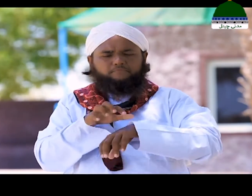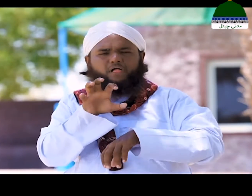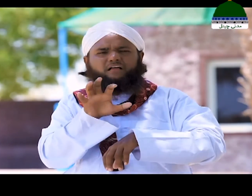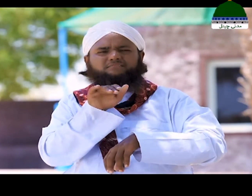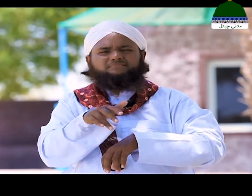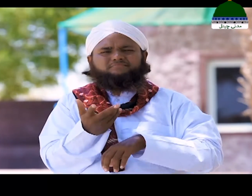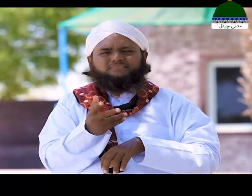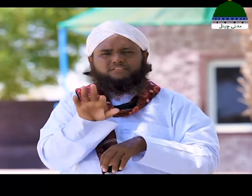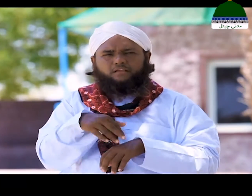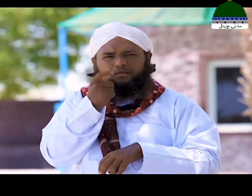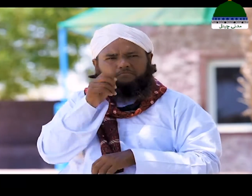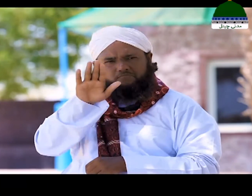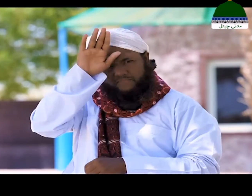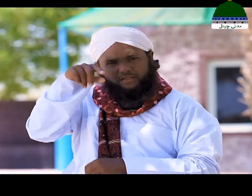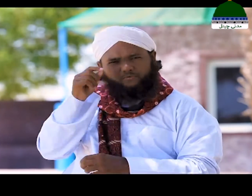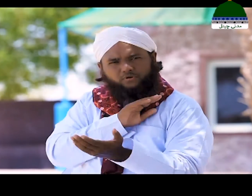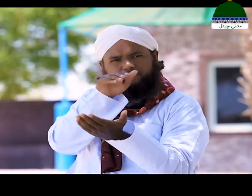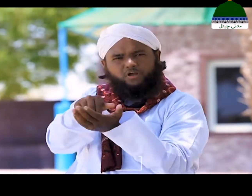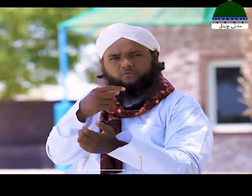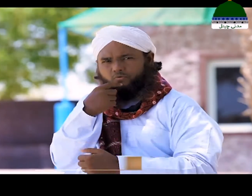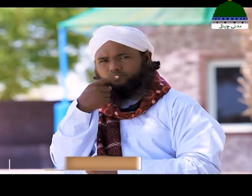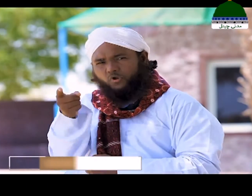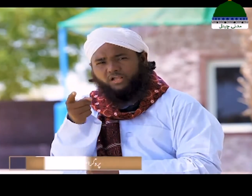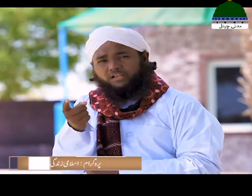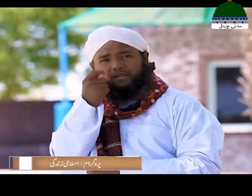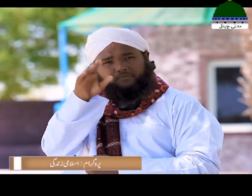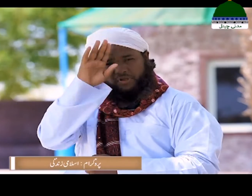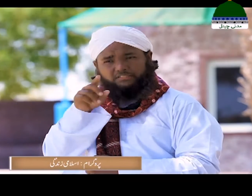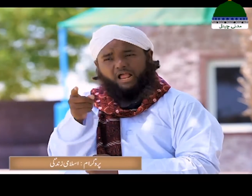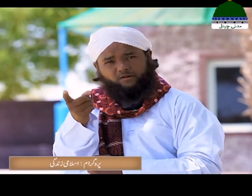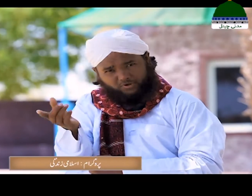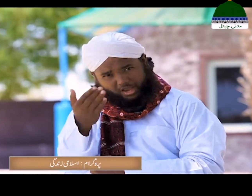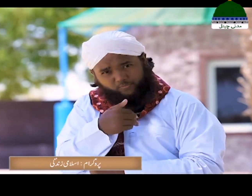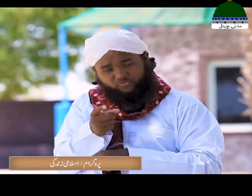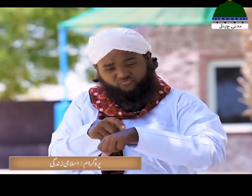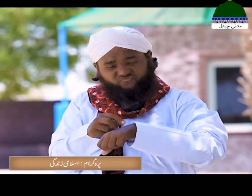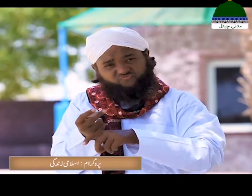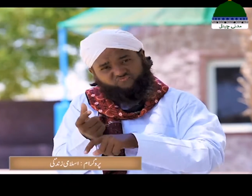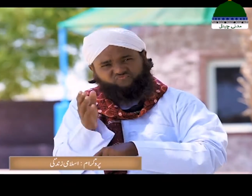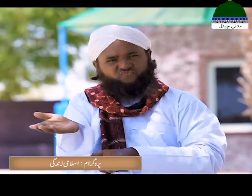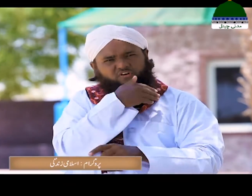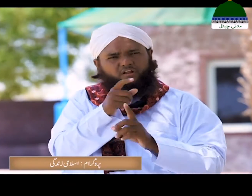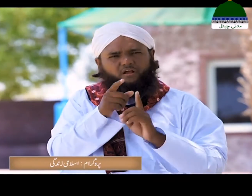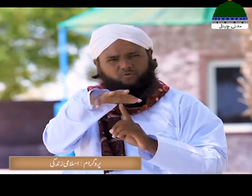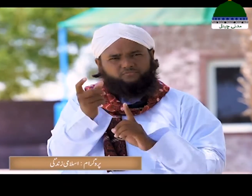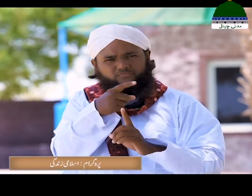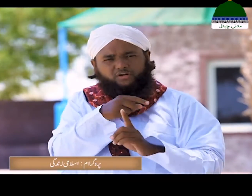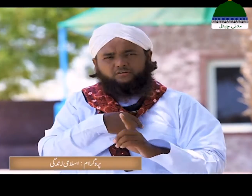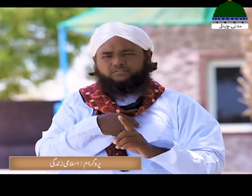گزری تھی کہ بادشاہ کا قاصد آیا اور اس نے کہا، بادشاہ نے آپ کو ابھی دربار میں بلایا ہے۔ وہ شخص قاصد کے ساتھ